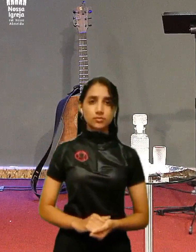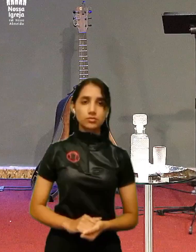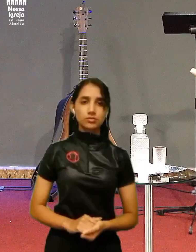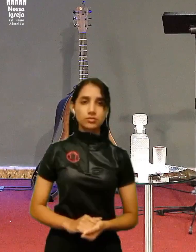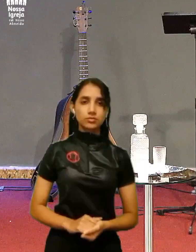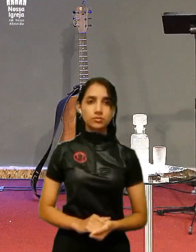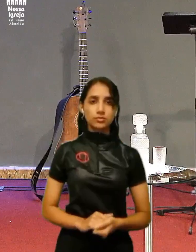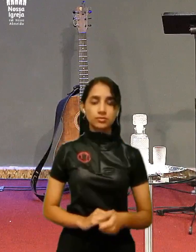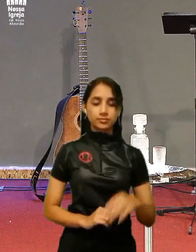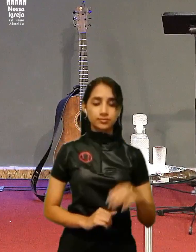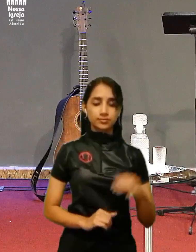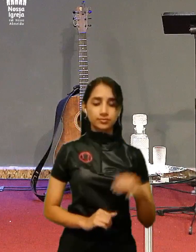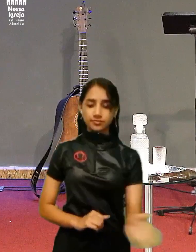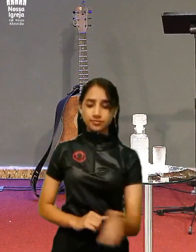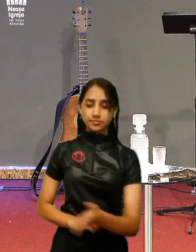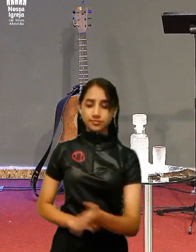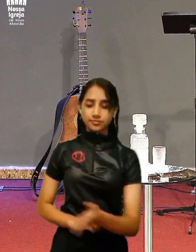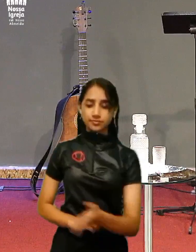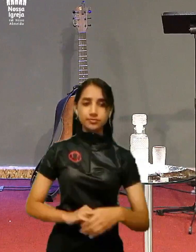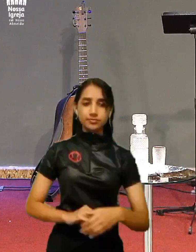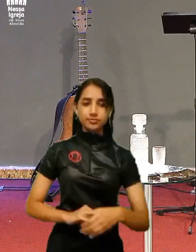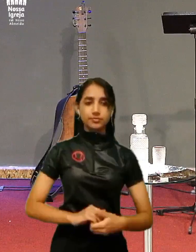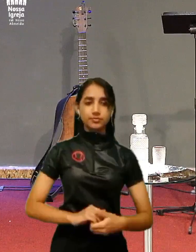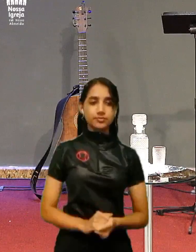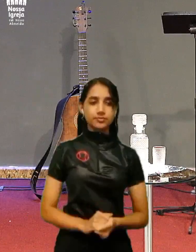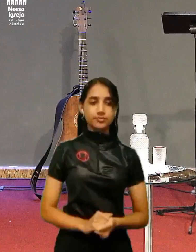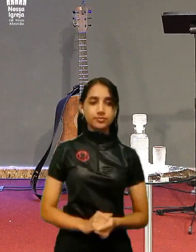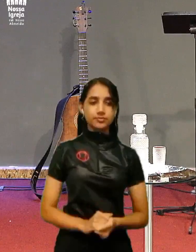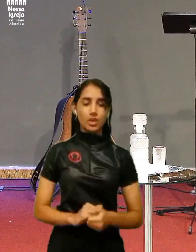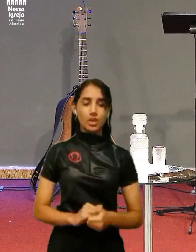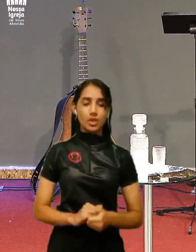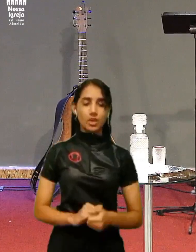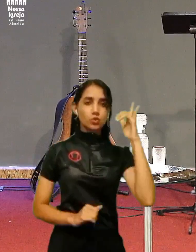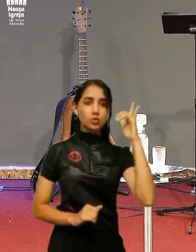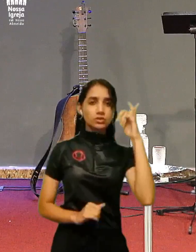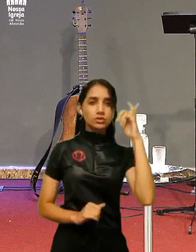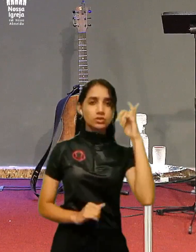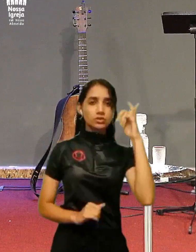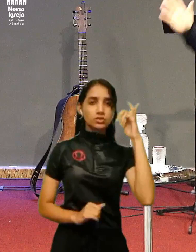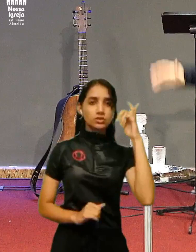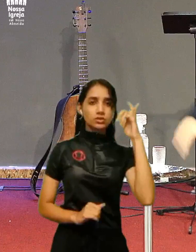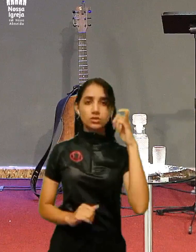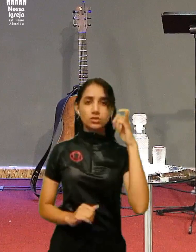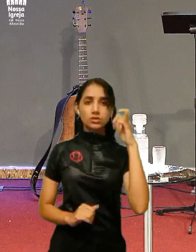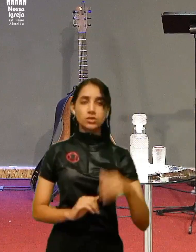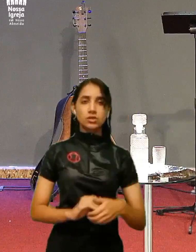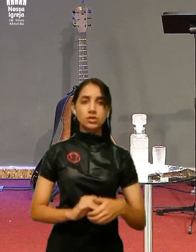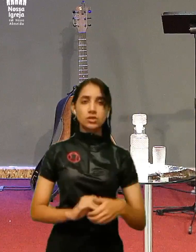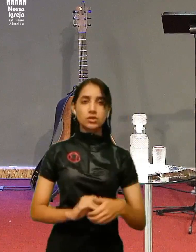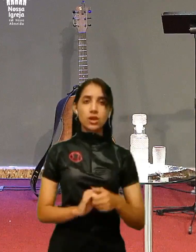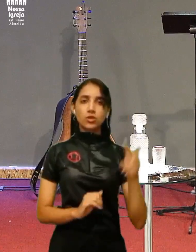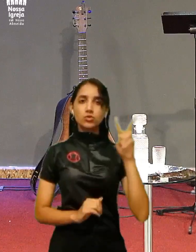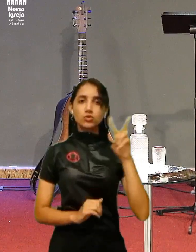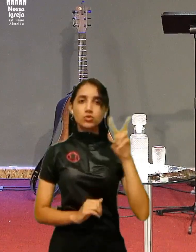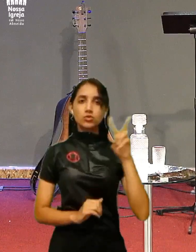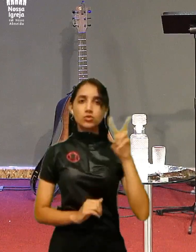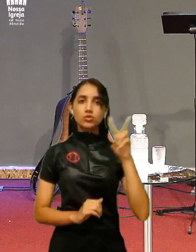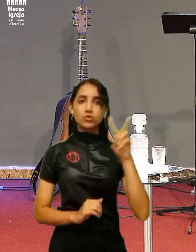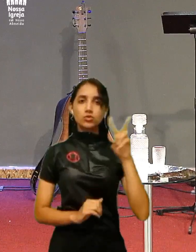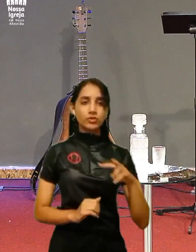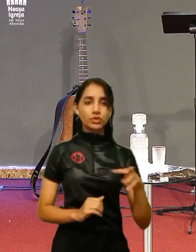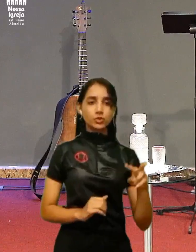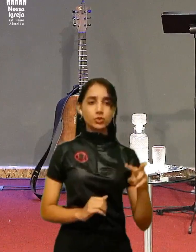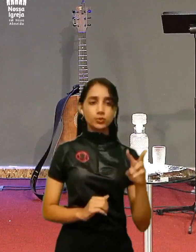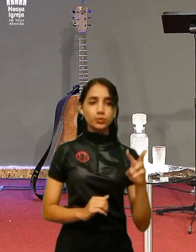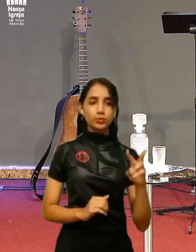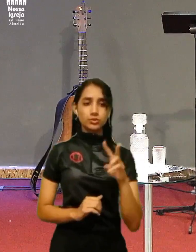Um vídeo circulou no nosso meio essa semana, muita gente recebeu ele nas redes sociais. E é uma reportagem